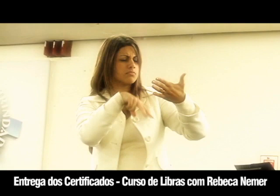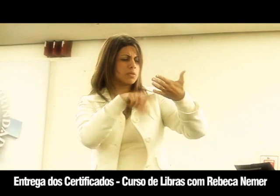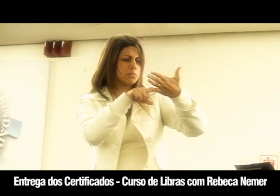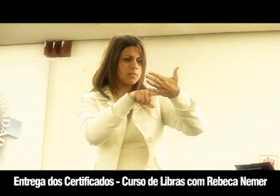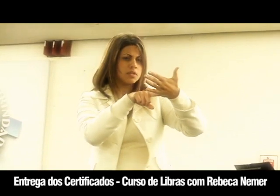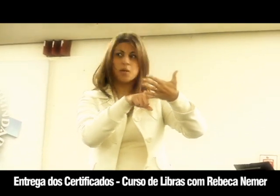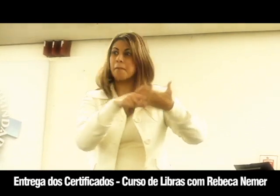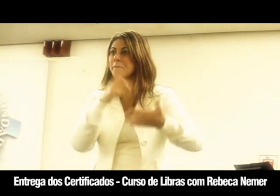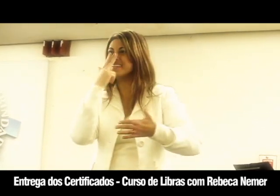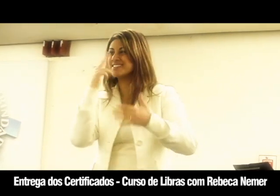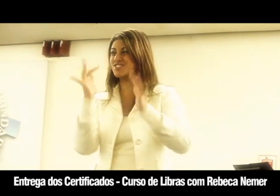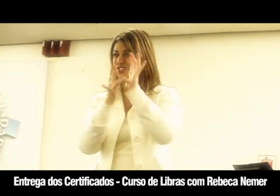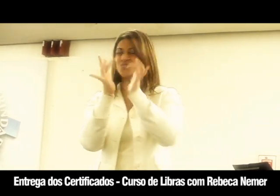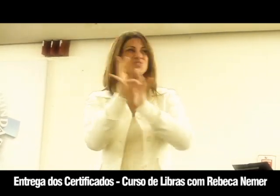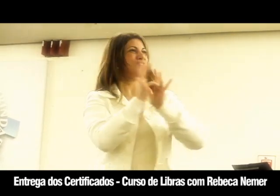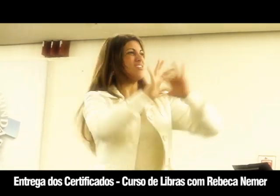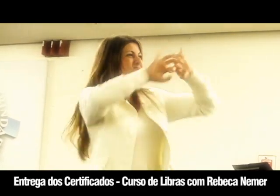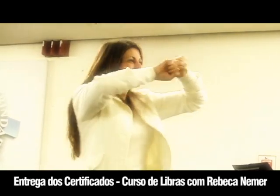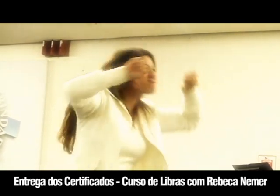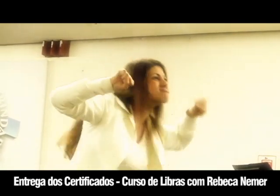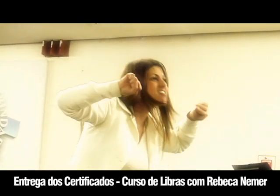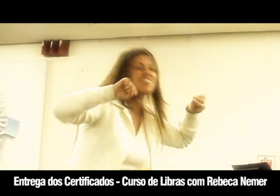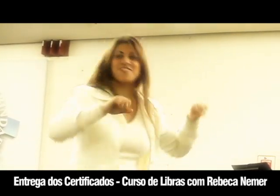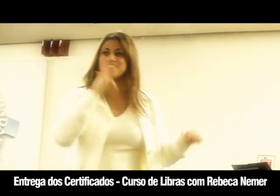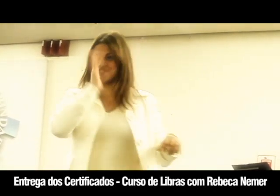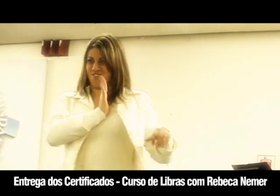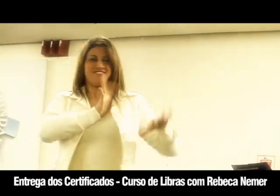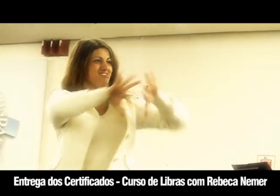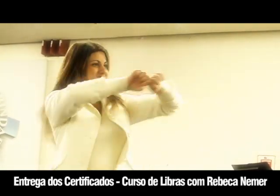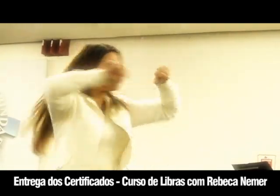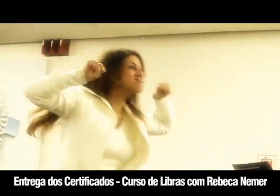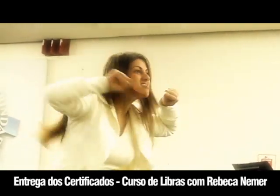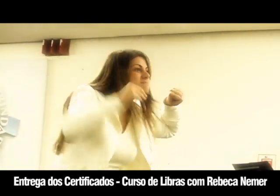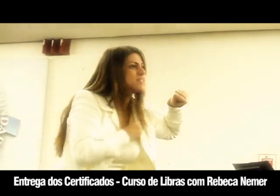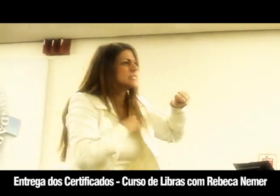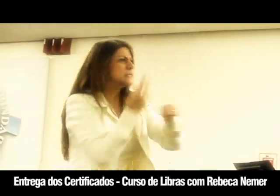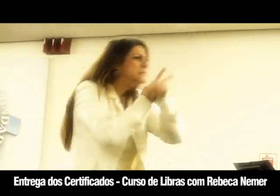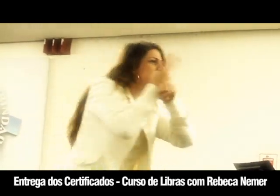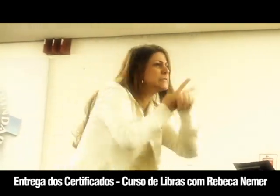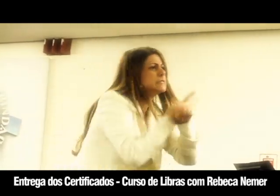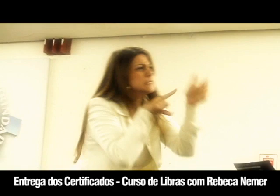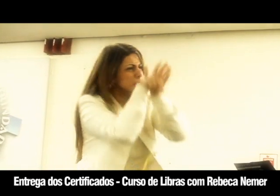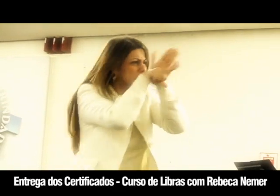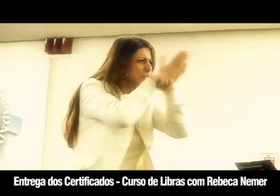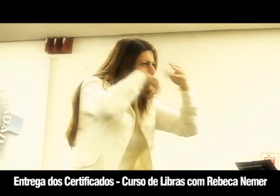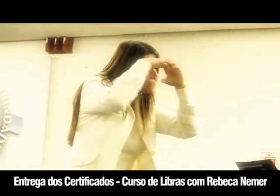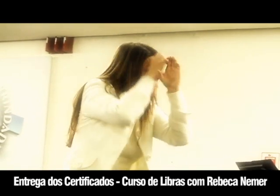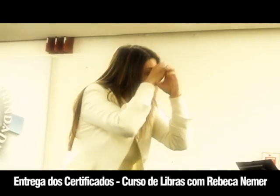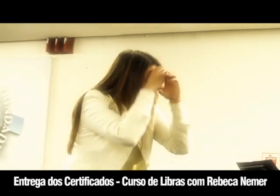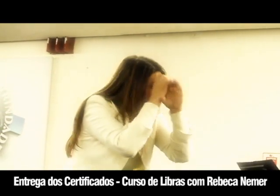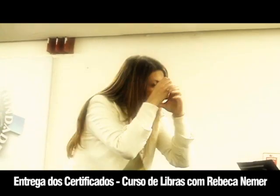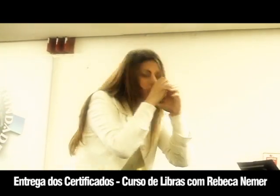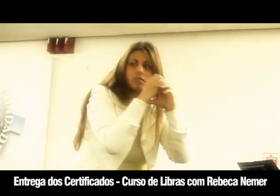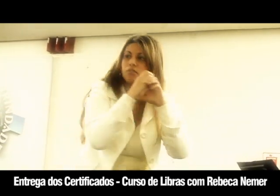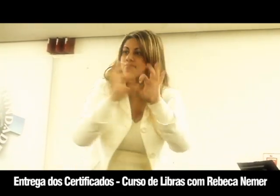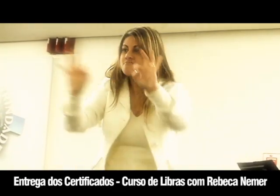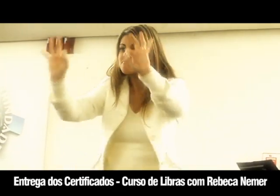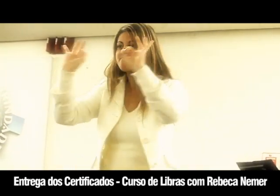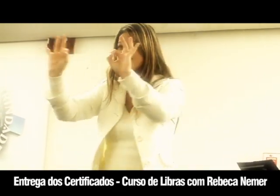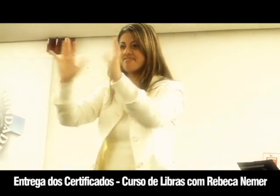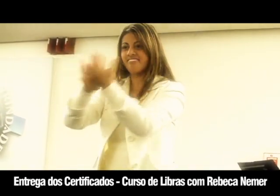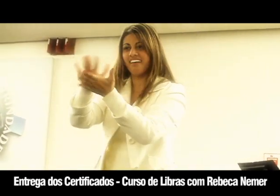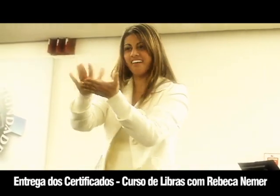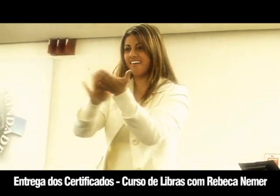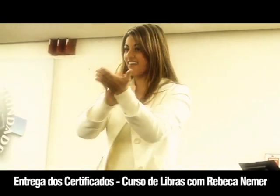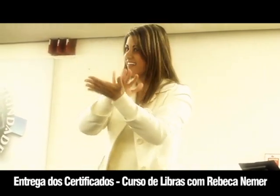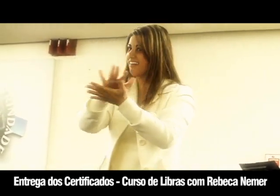achou pecado. Aí é o pecado por dentro. Isso significa que Jesus nem pensamento jamais